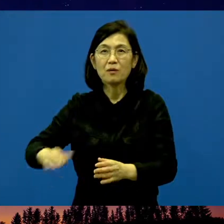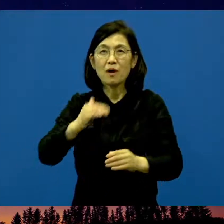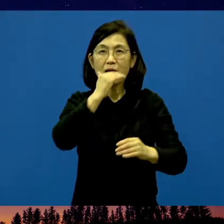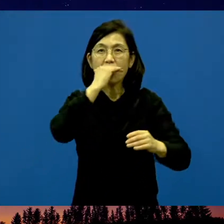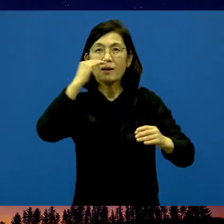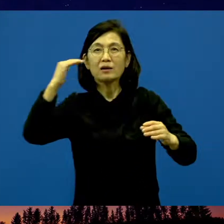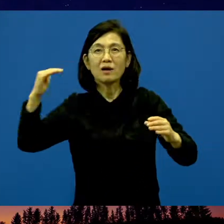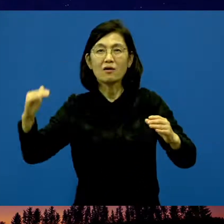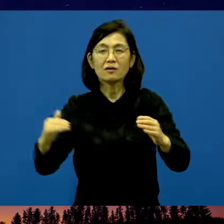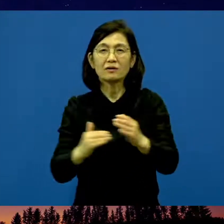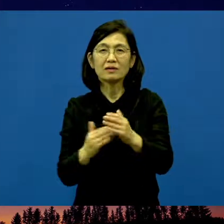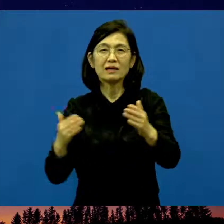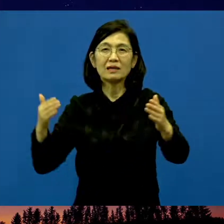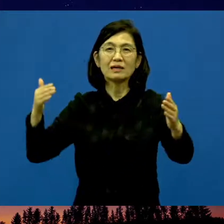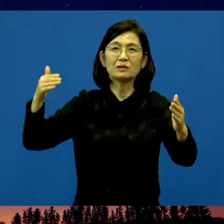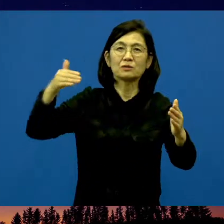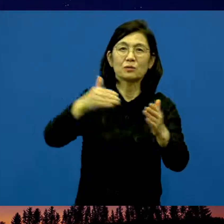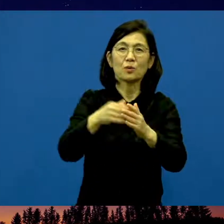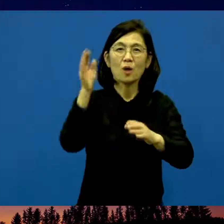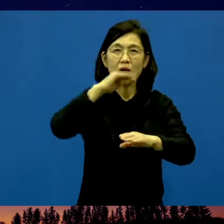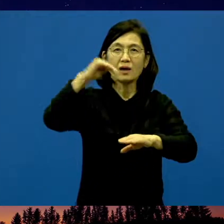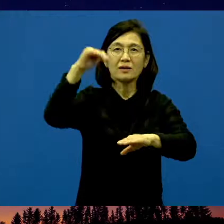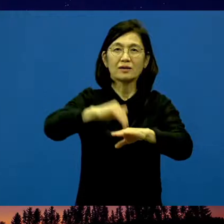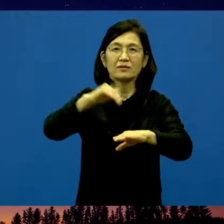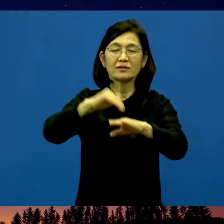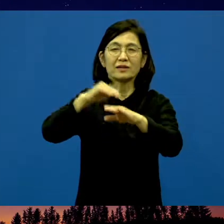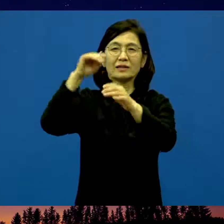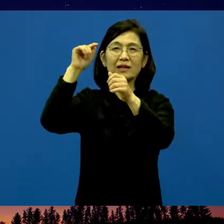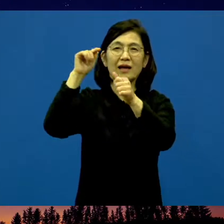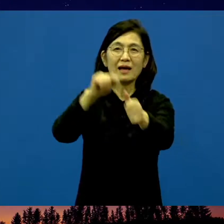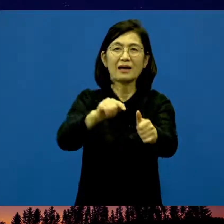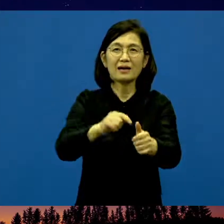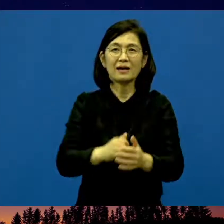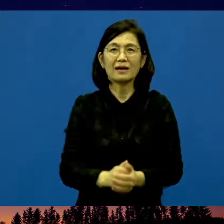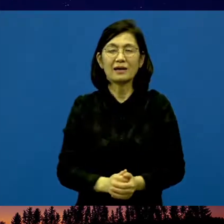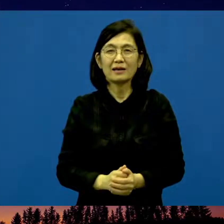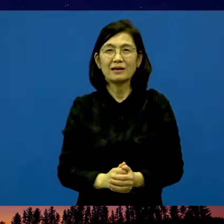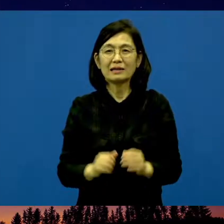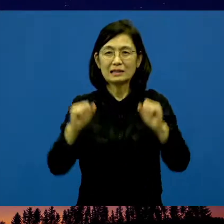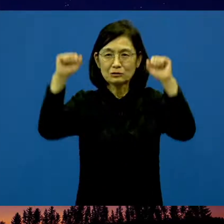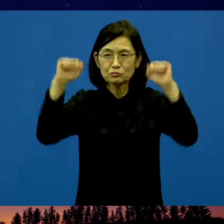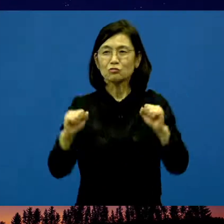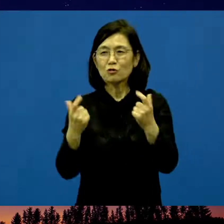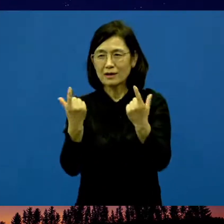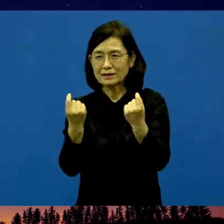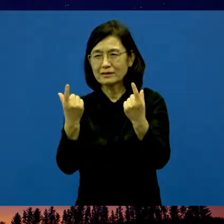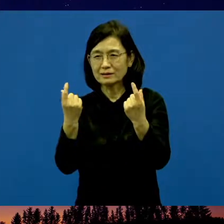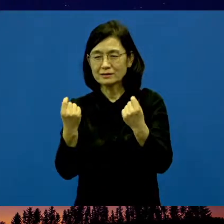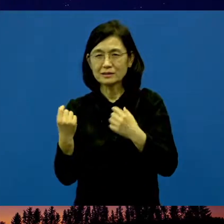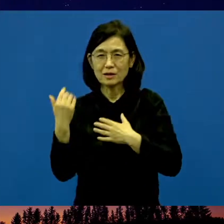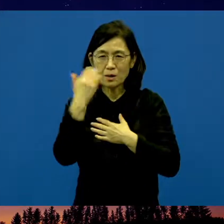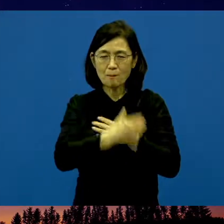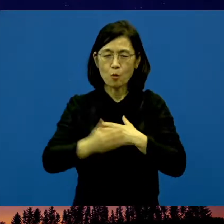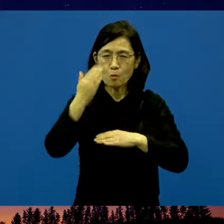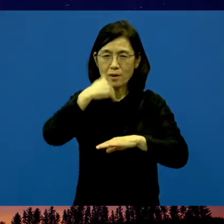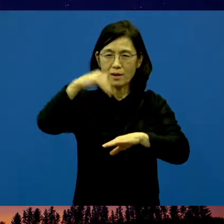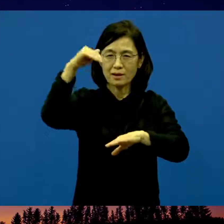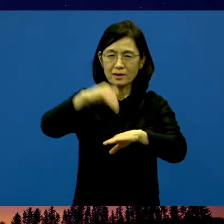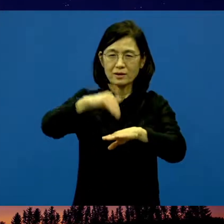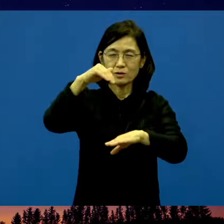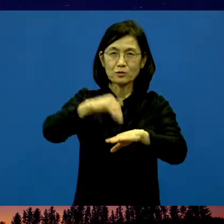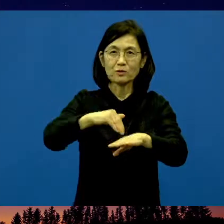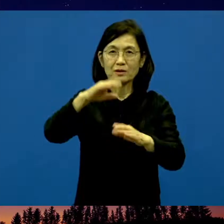육체의 연단을 얘기하잖아요. 이 체육관에서 피트니스 센터에서 운동하는 것처럼 육체의 연단은 약간의 유익이 있다는